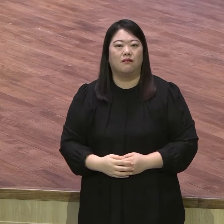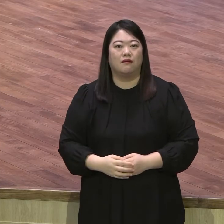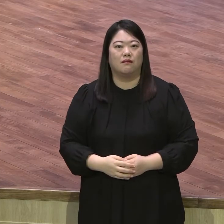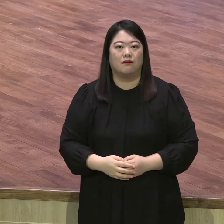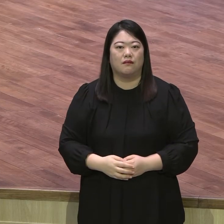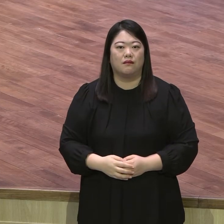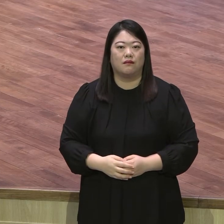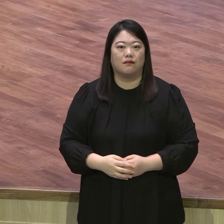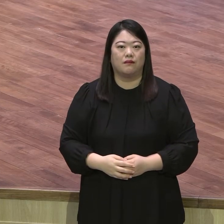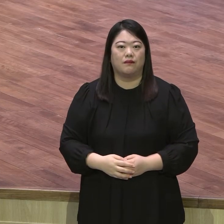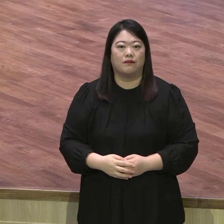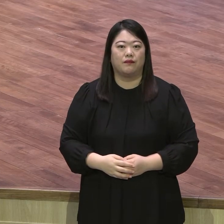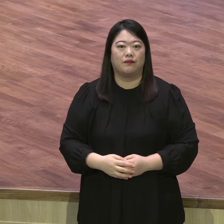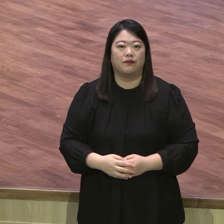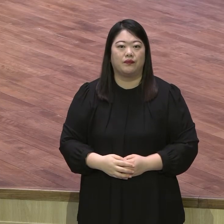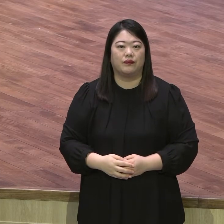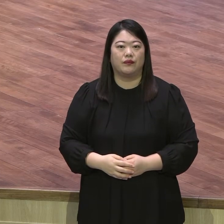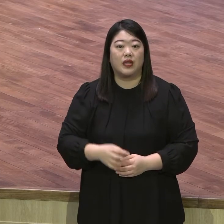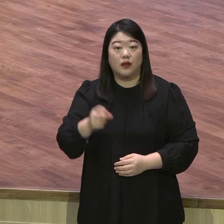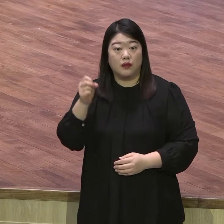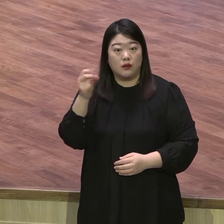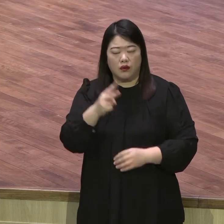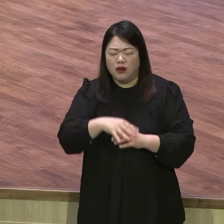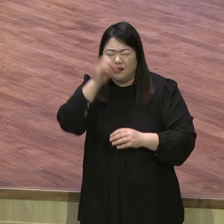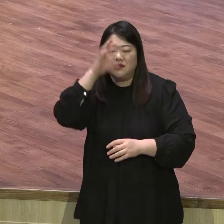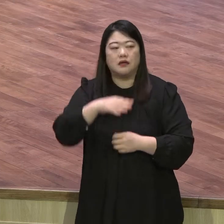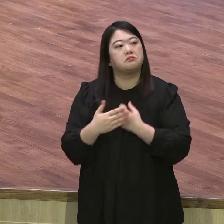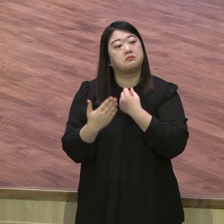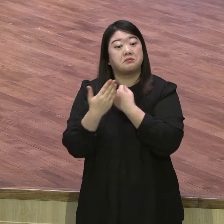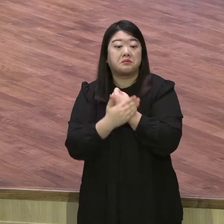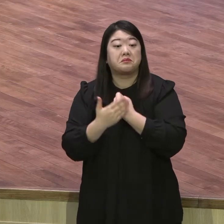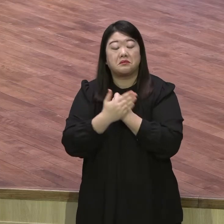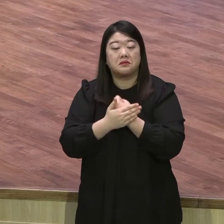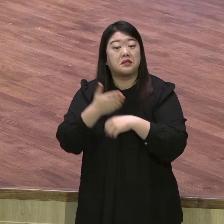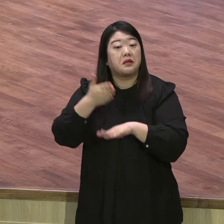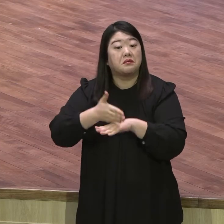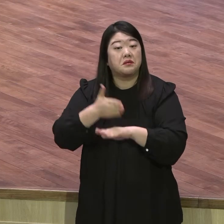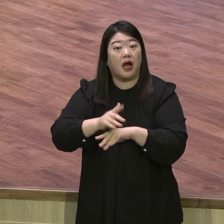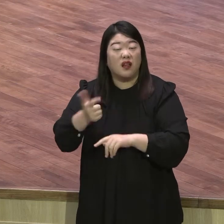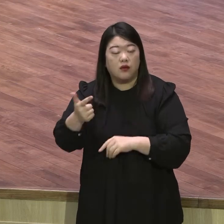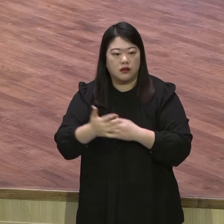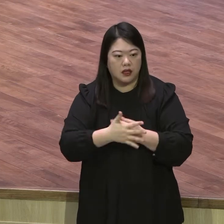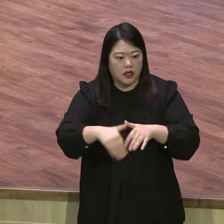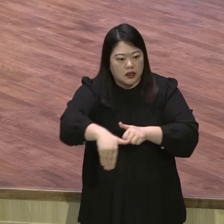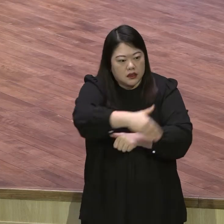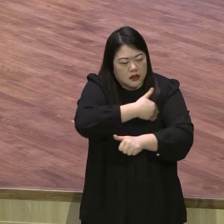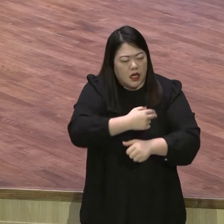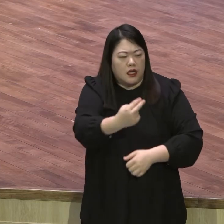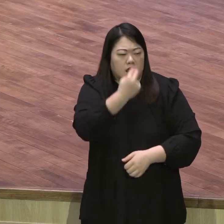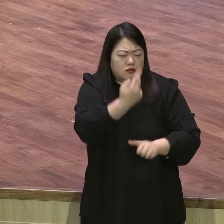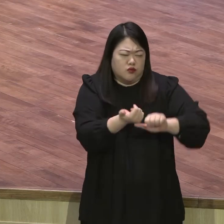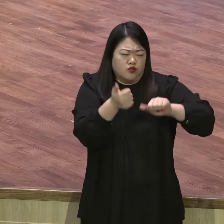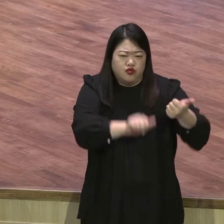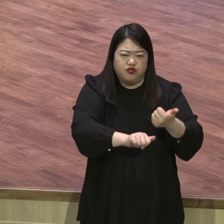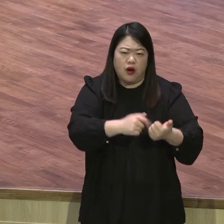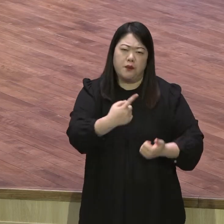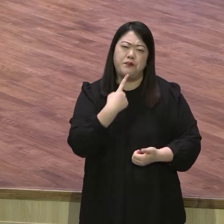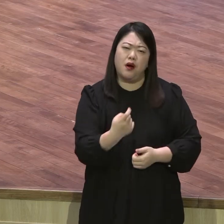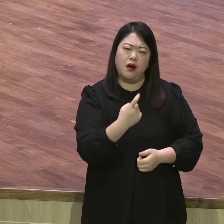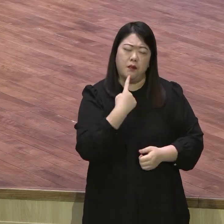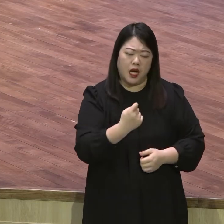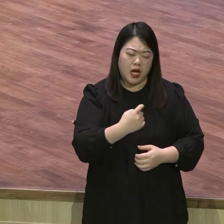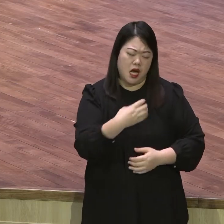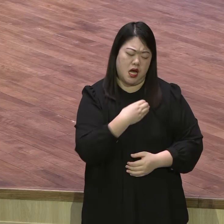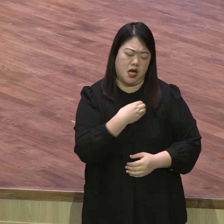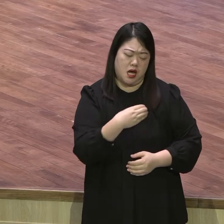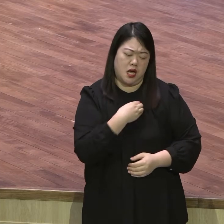이것도 단순한 어려움이 아니라 생명의 위협을 받을 정도로 극한 상황임에도